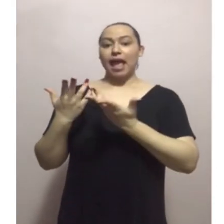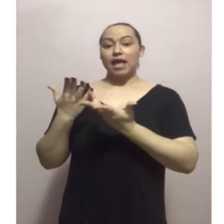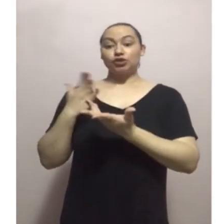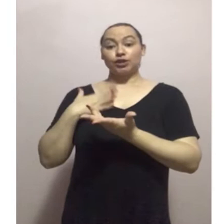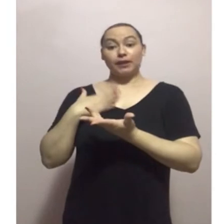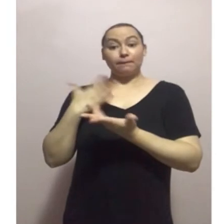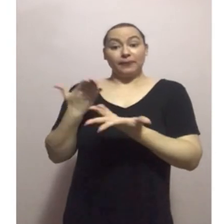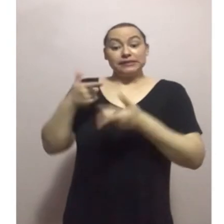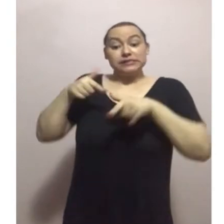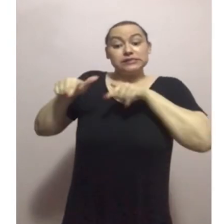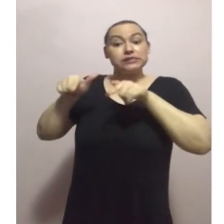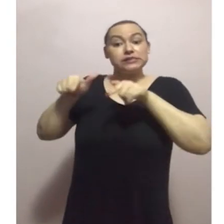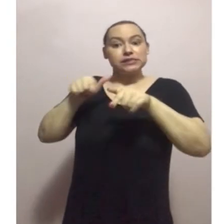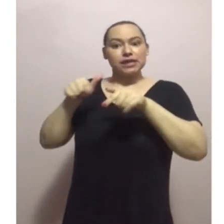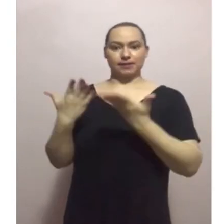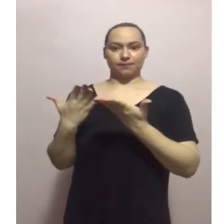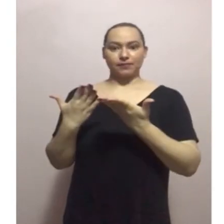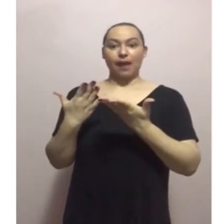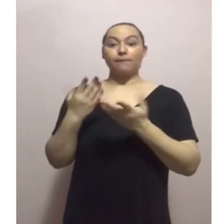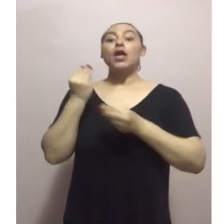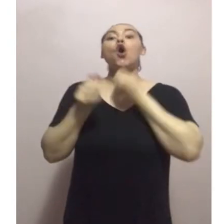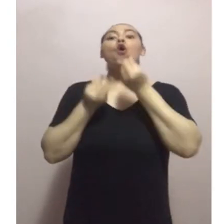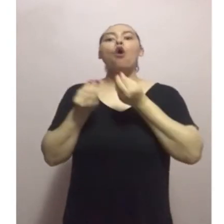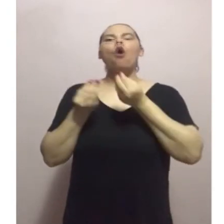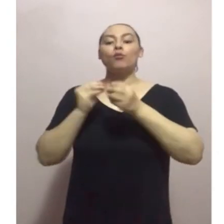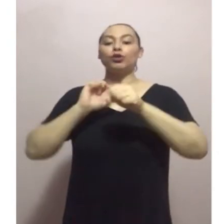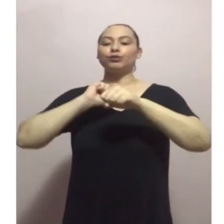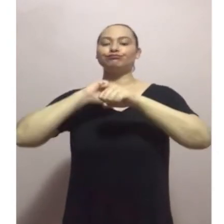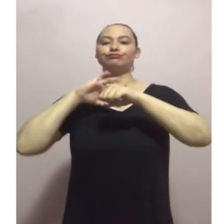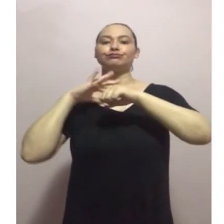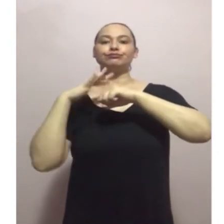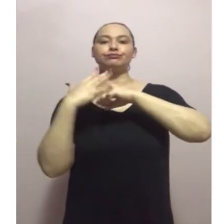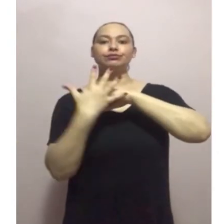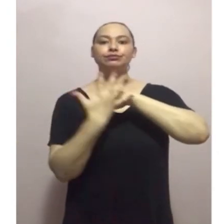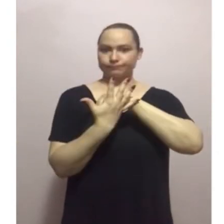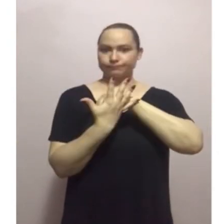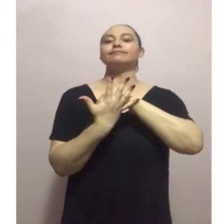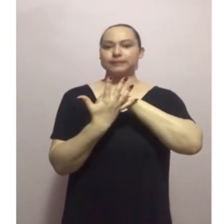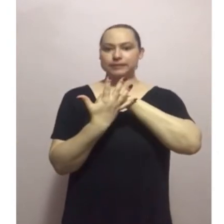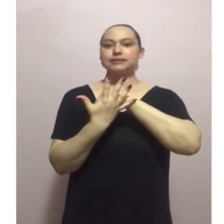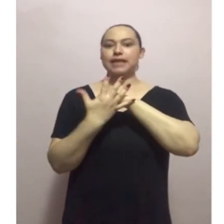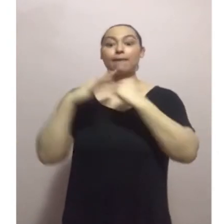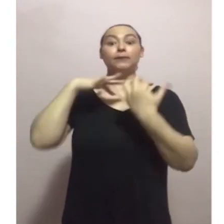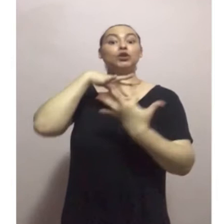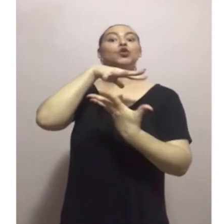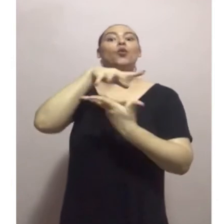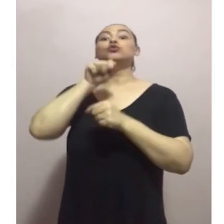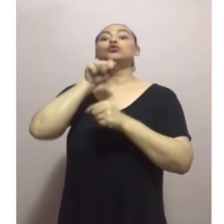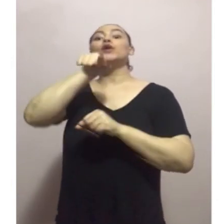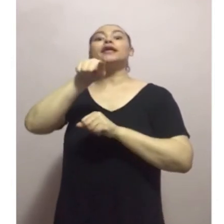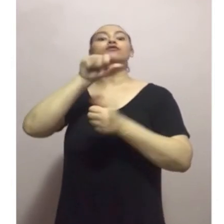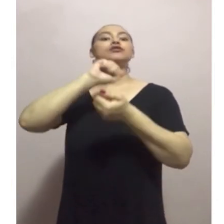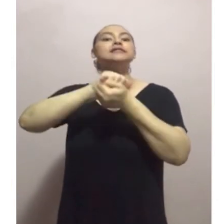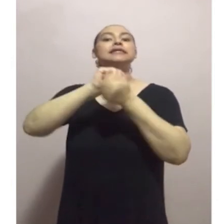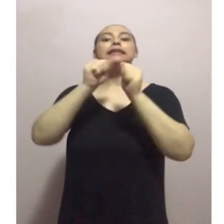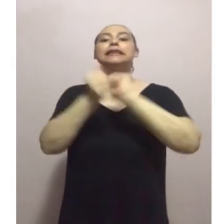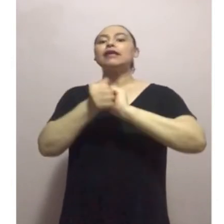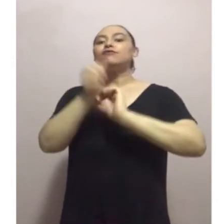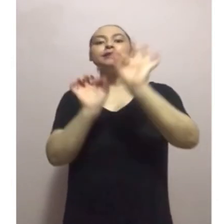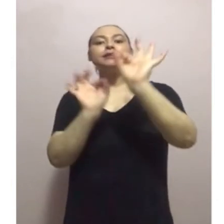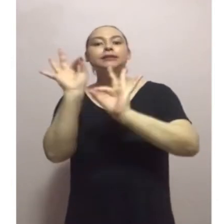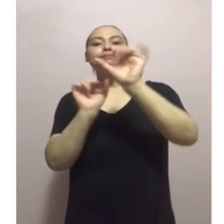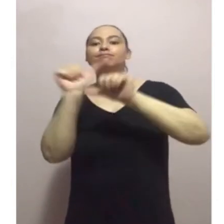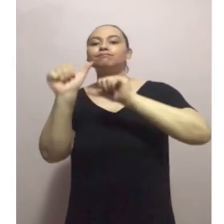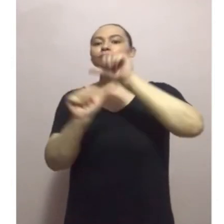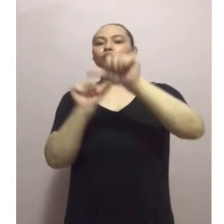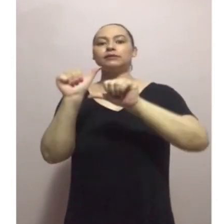do nosso trabalho. Chega a pandemia, como estava a Sarau, os seus projetos, o que você teve que modificar e como